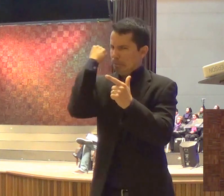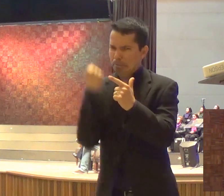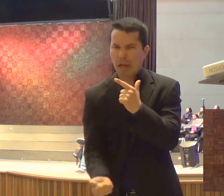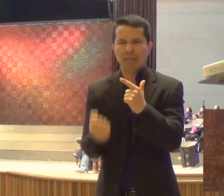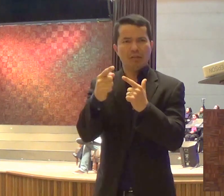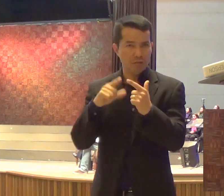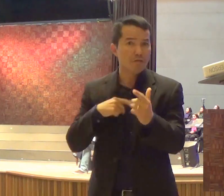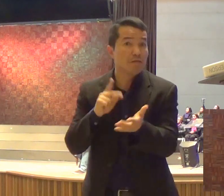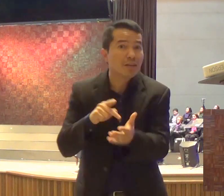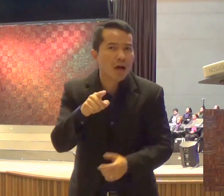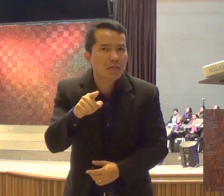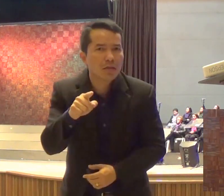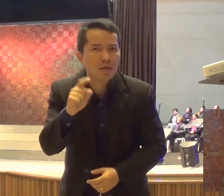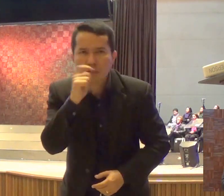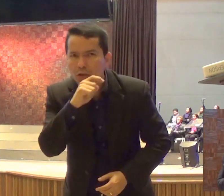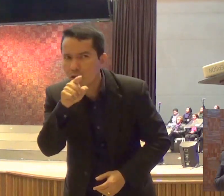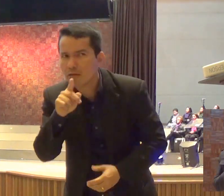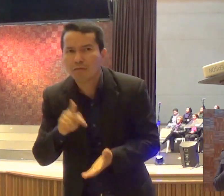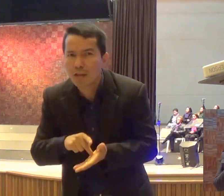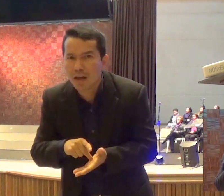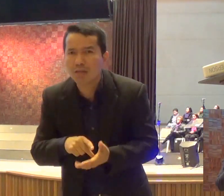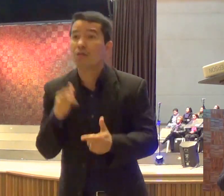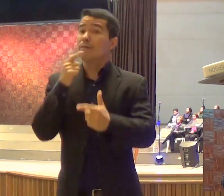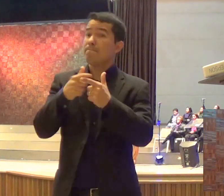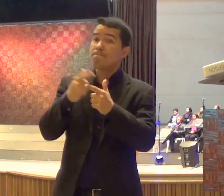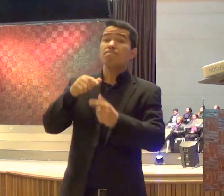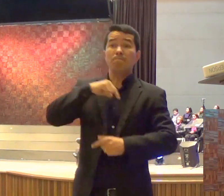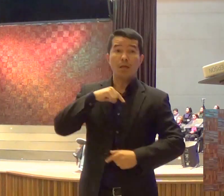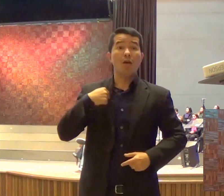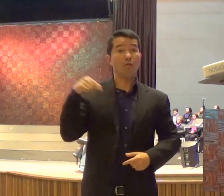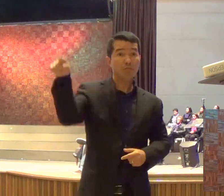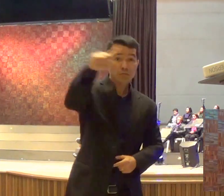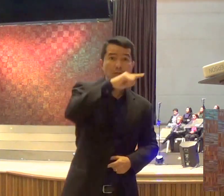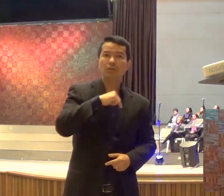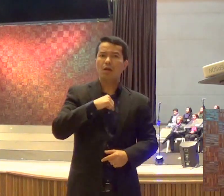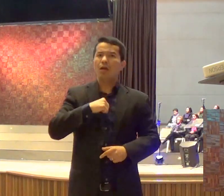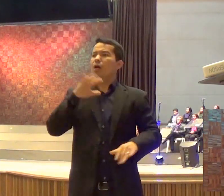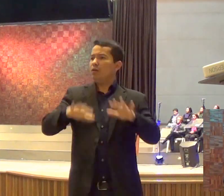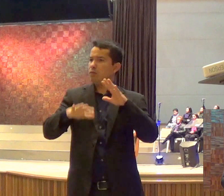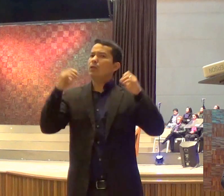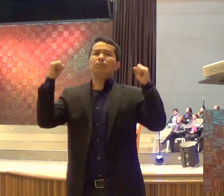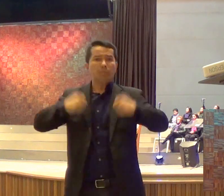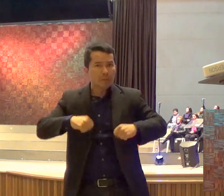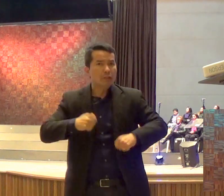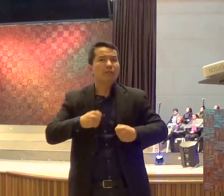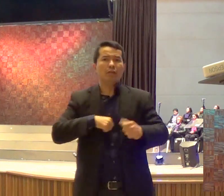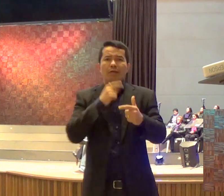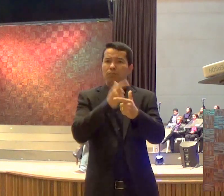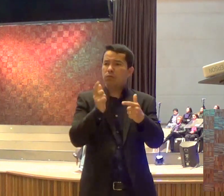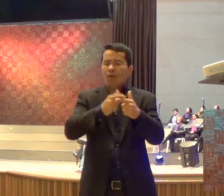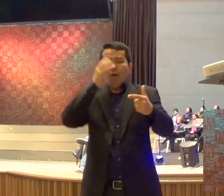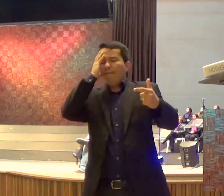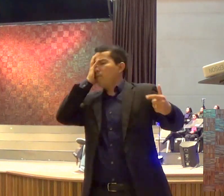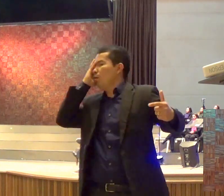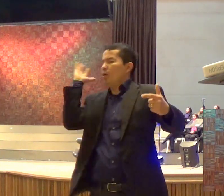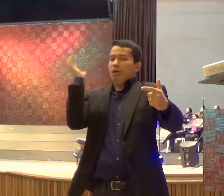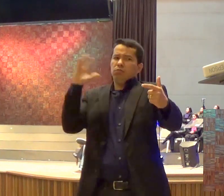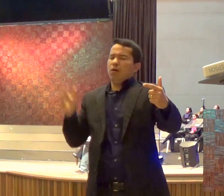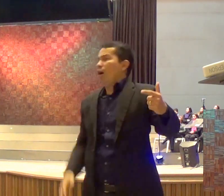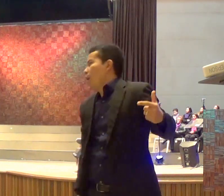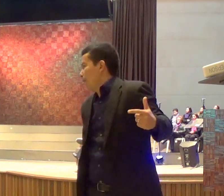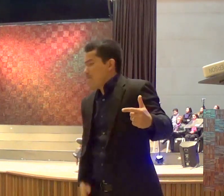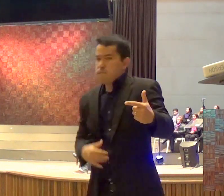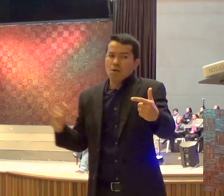todos nós temos desafios a serem vencidos Alguns de nós estão torcendo para que o domingo